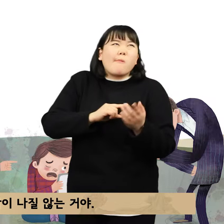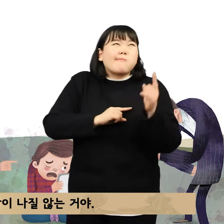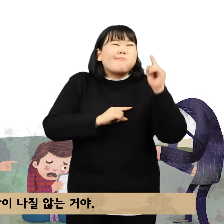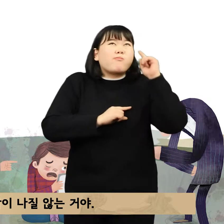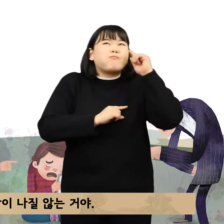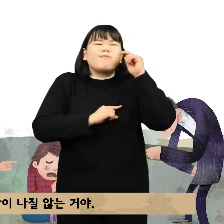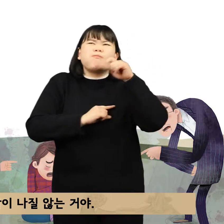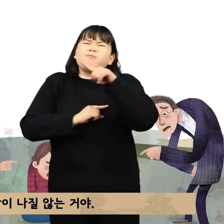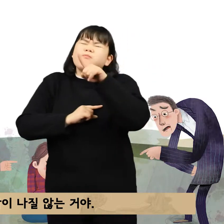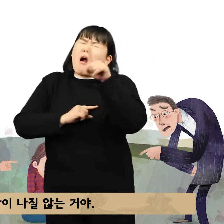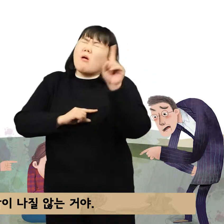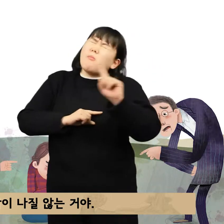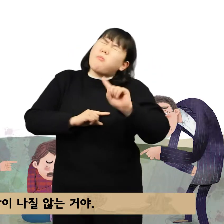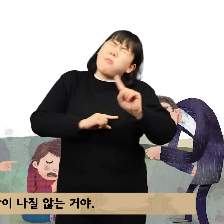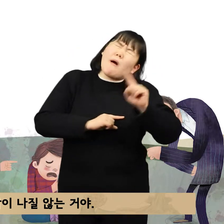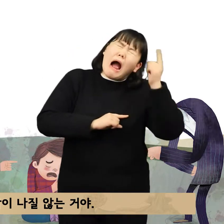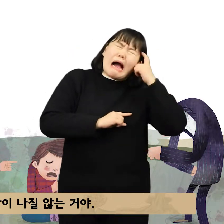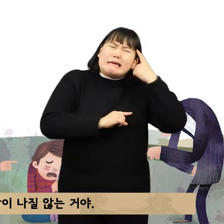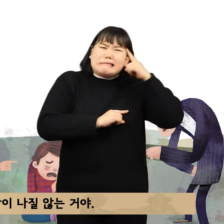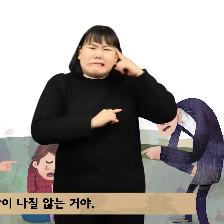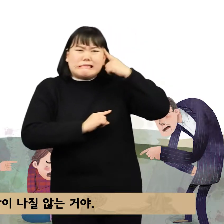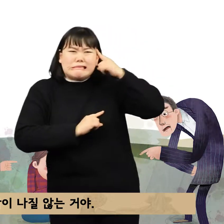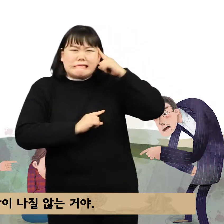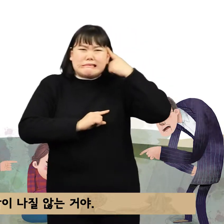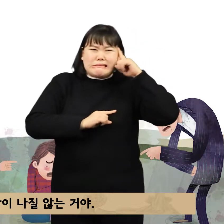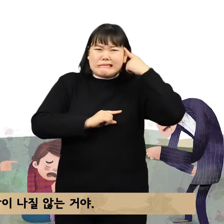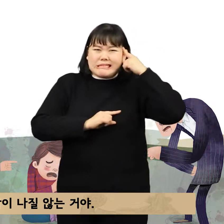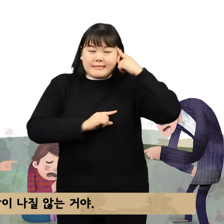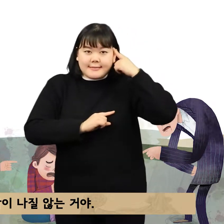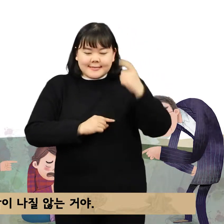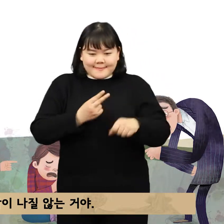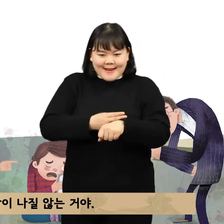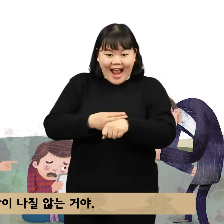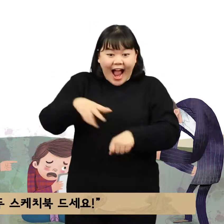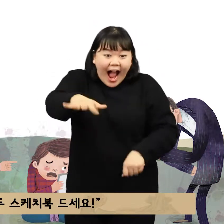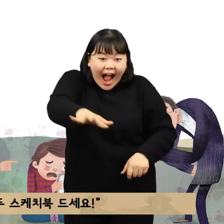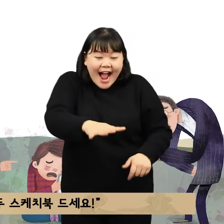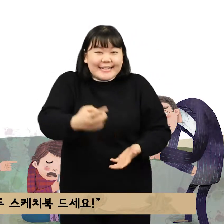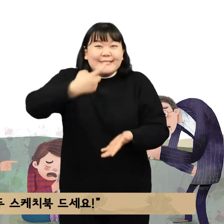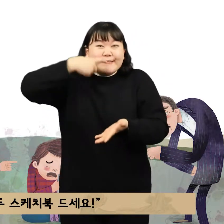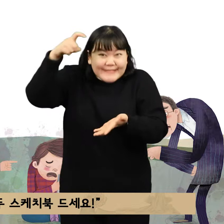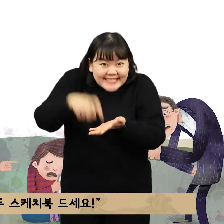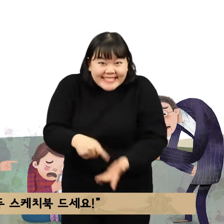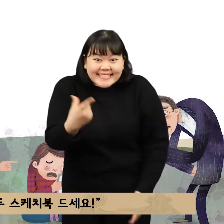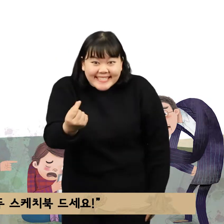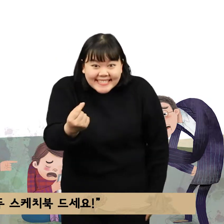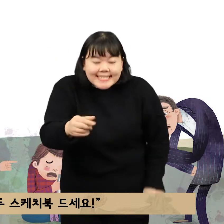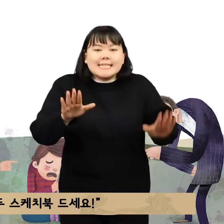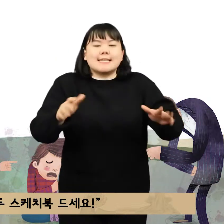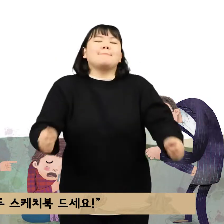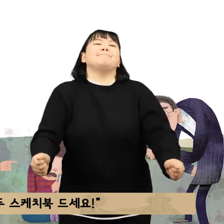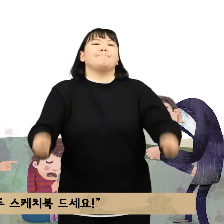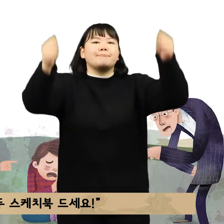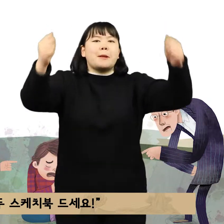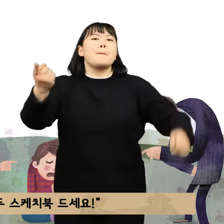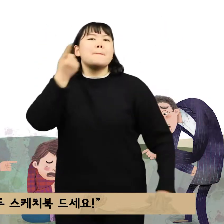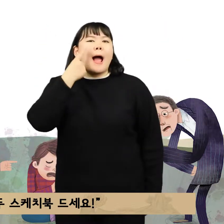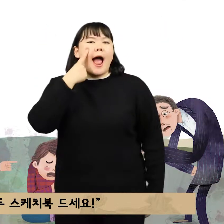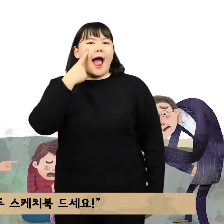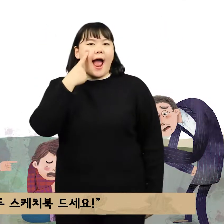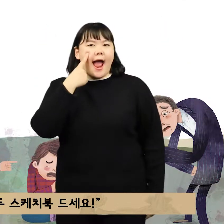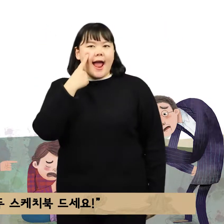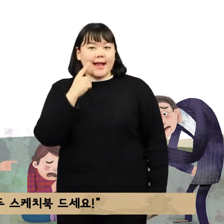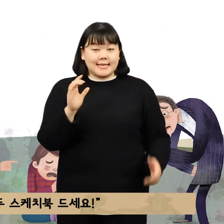이름은 도무지 생각나질 않는 거야. 자, 너무 쉽죠? 모두